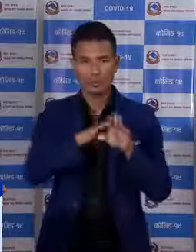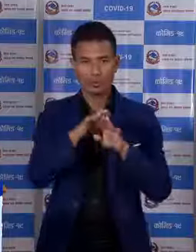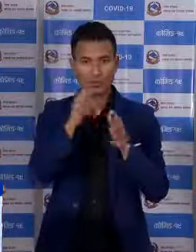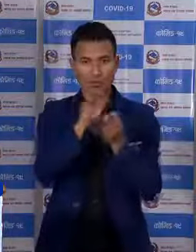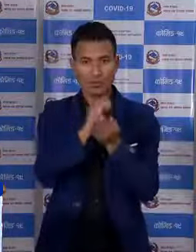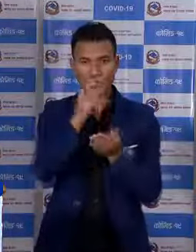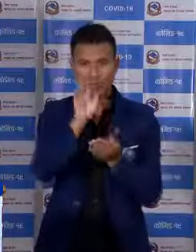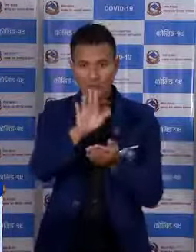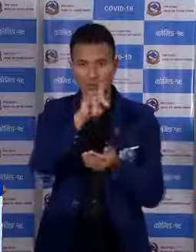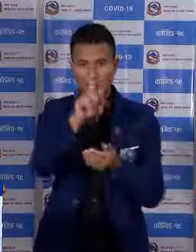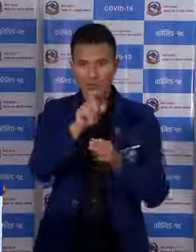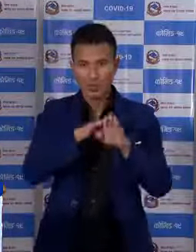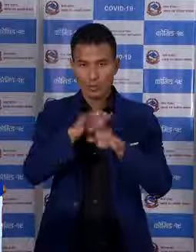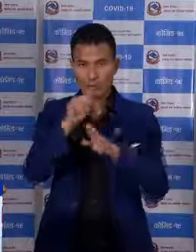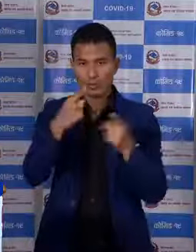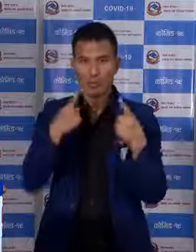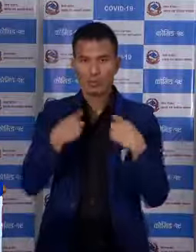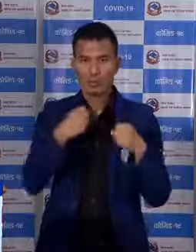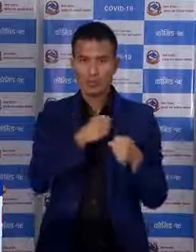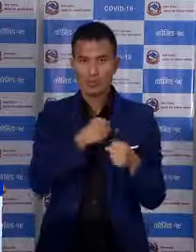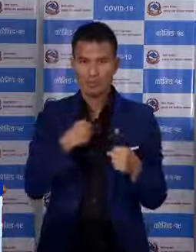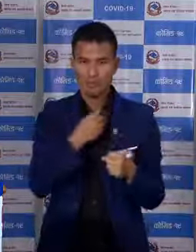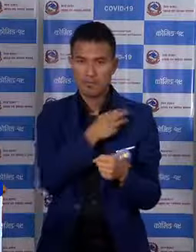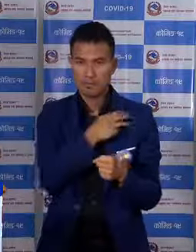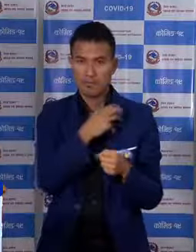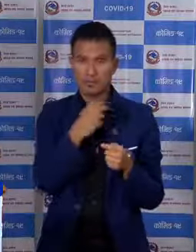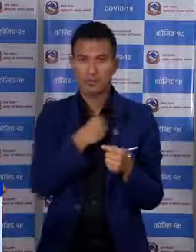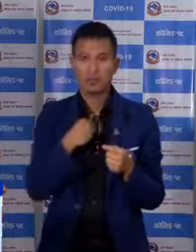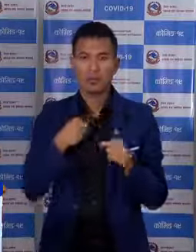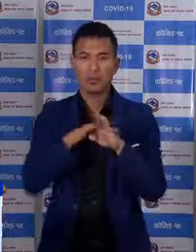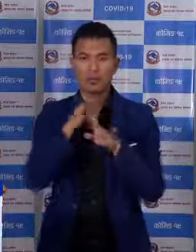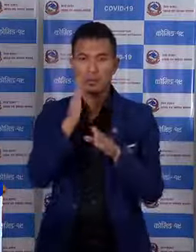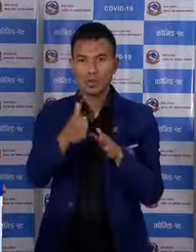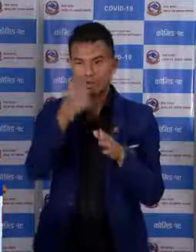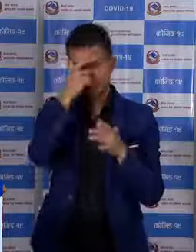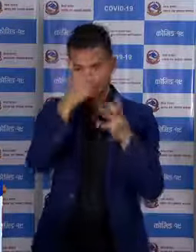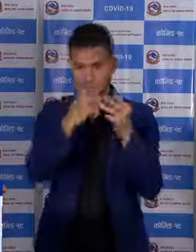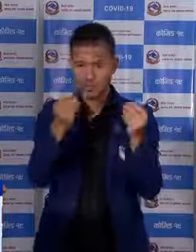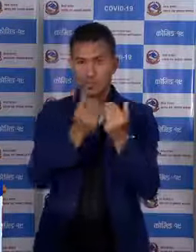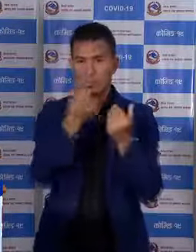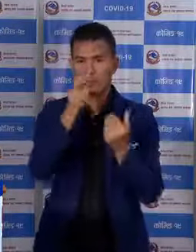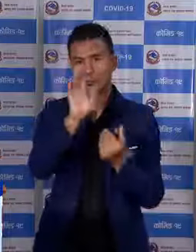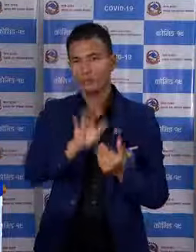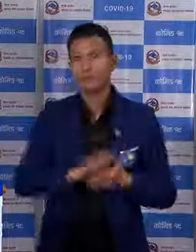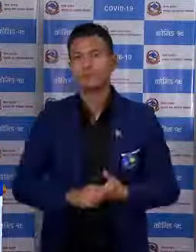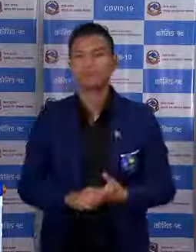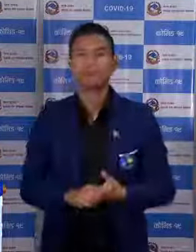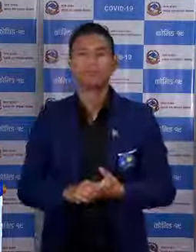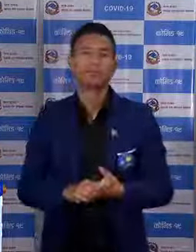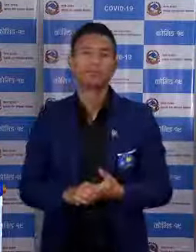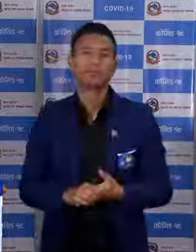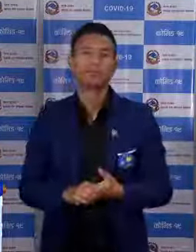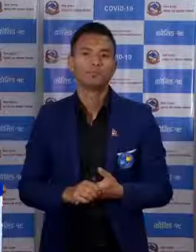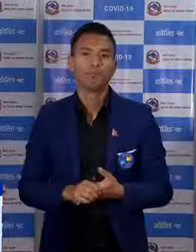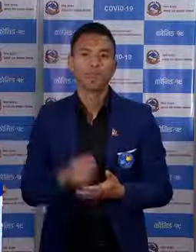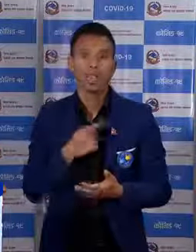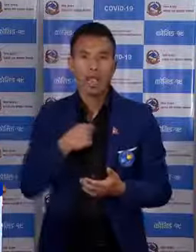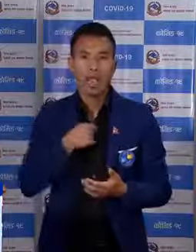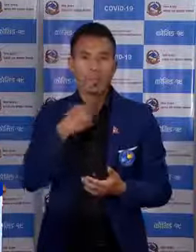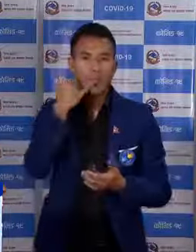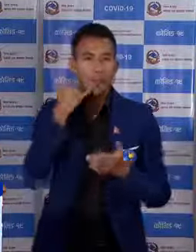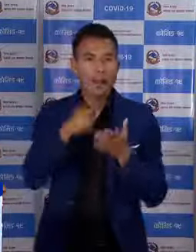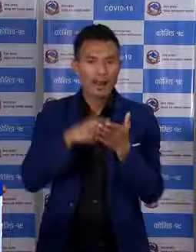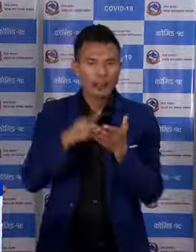बएको छा जो प्रस्णाहरू को स्वास्ते कर्मी तथा चीकिस्टा करूले सम्भधन गर्नो बएको छा आमरो